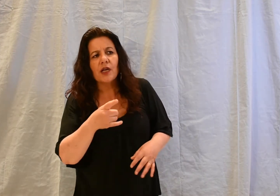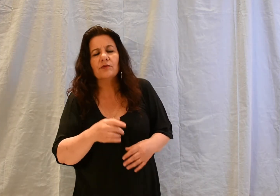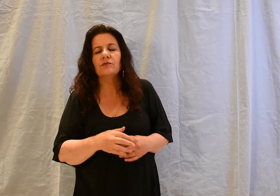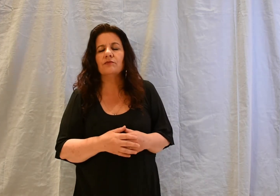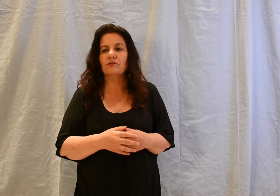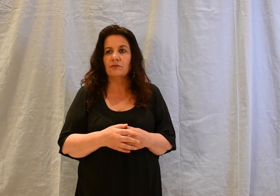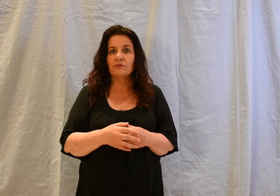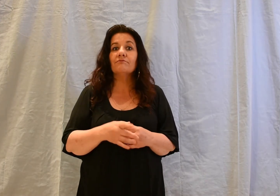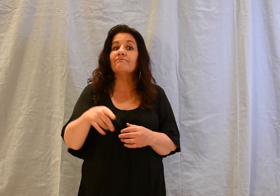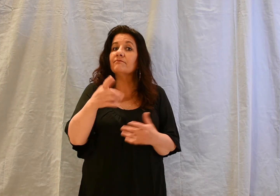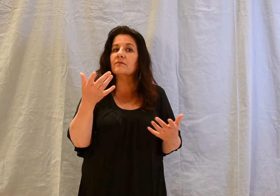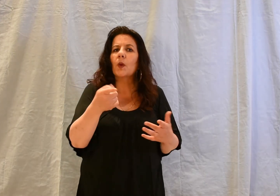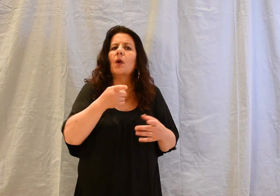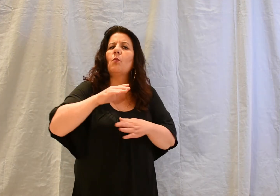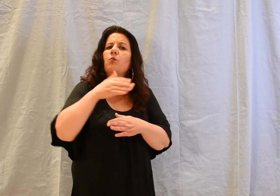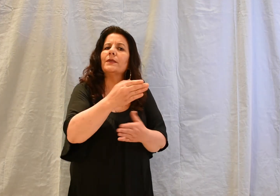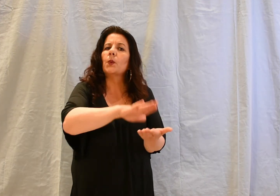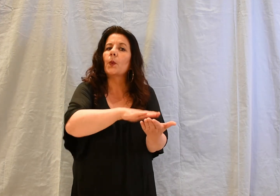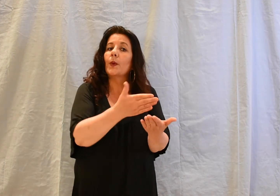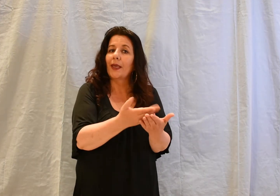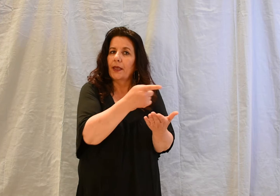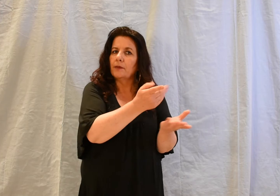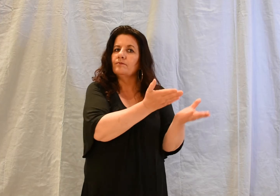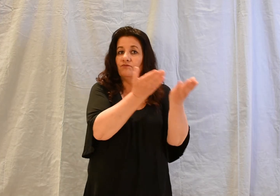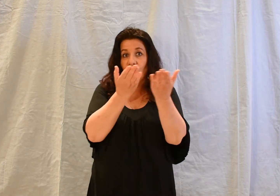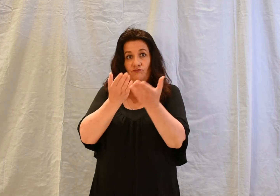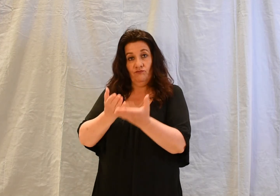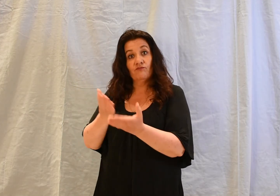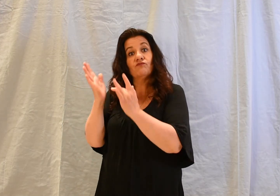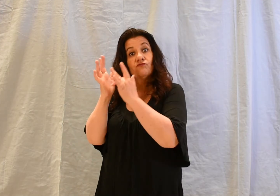Ils lui présentèrent une part de poisson grillé qu'il prit et mangea devant eux.